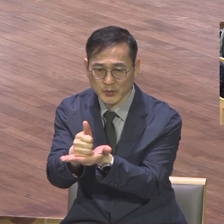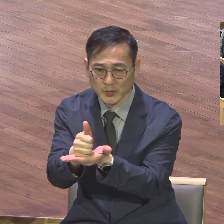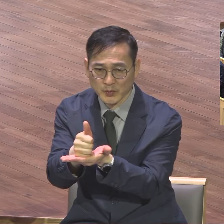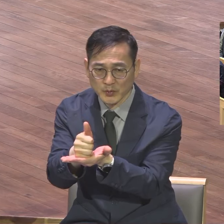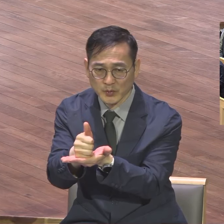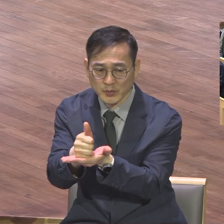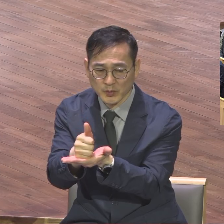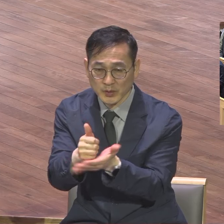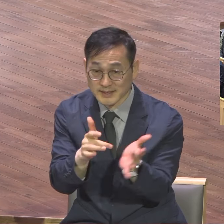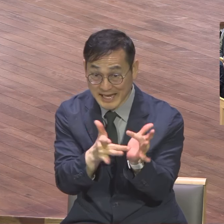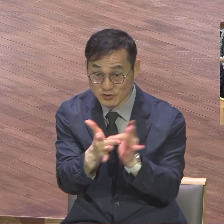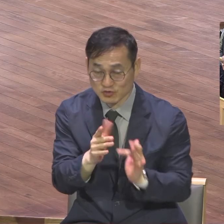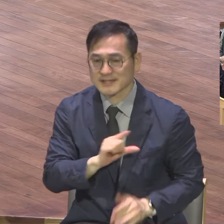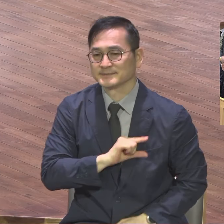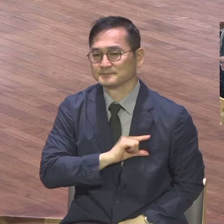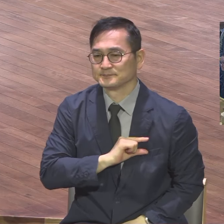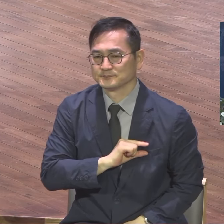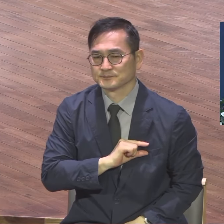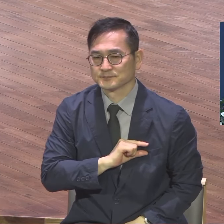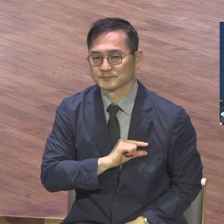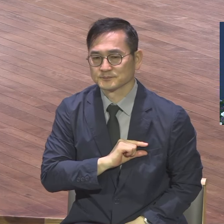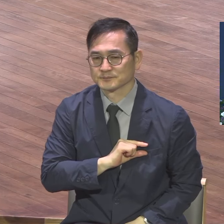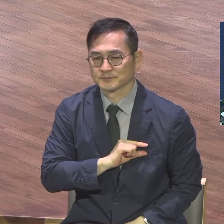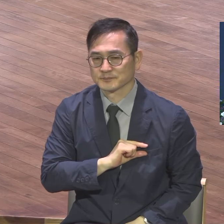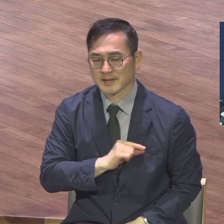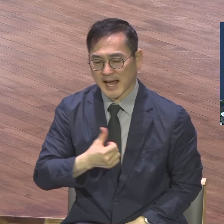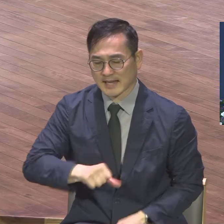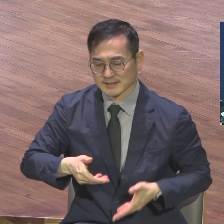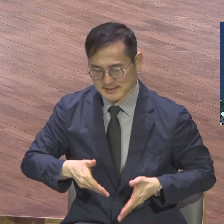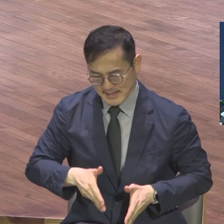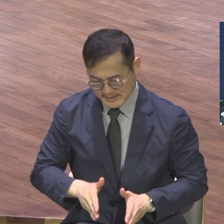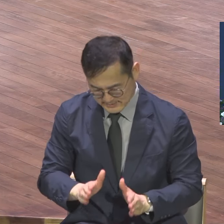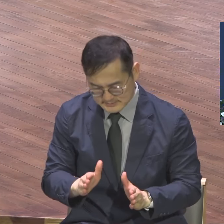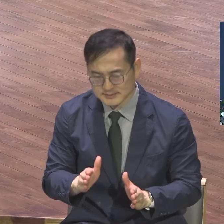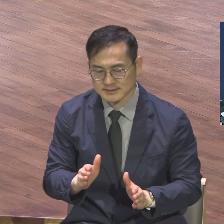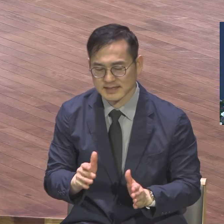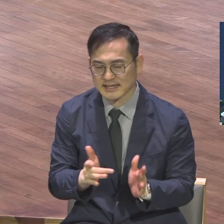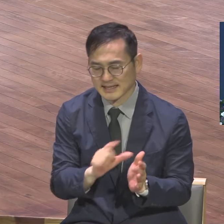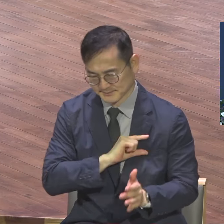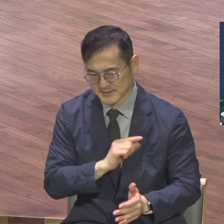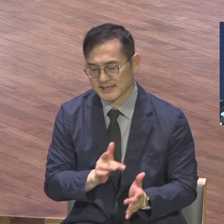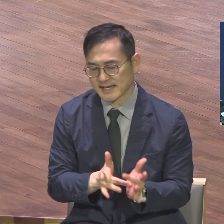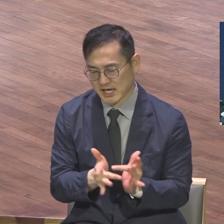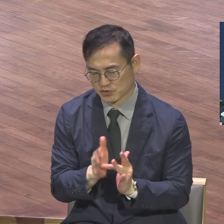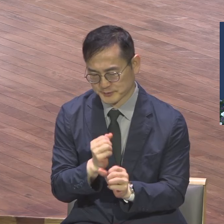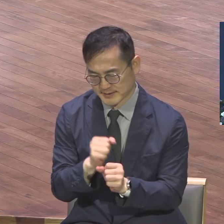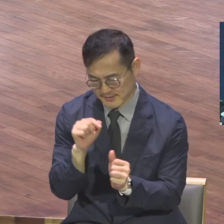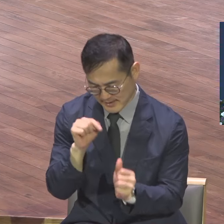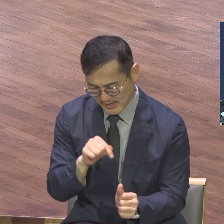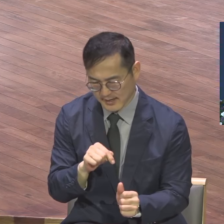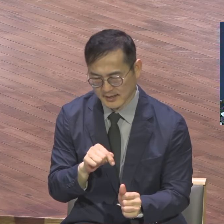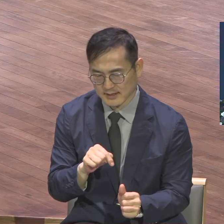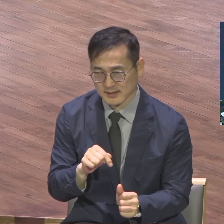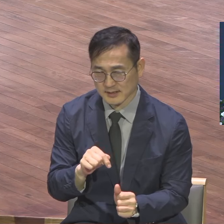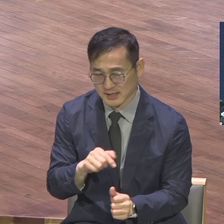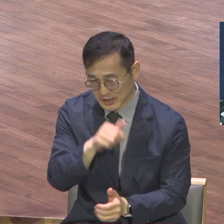예수는 이름입니다. 아들을 나를 이름을 예수라라. 이는 저희 백성을 저희 죄에서 구원할